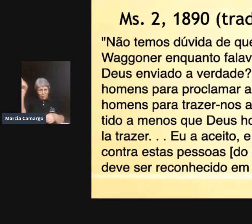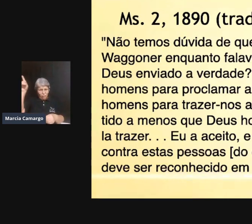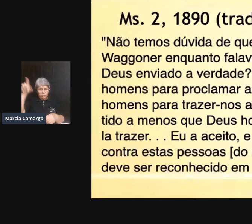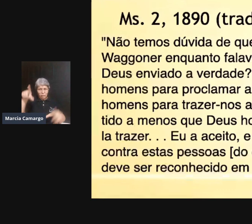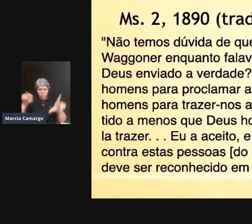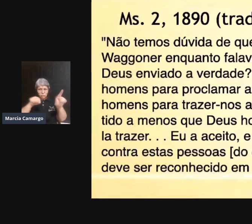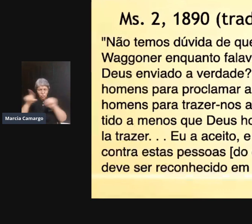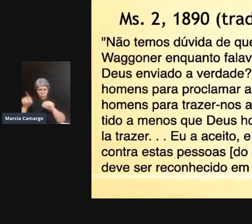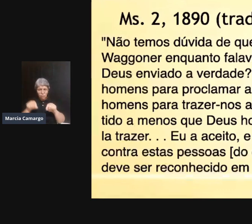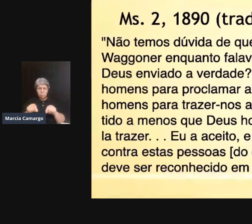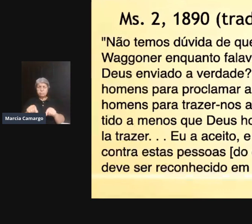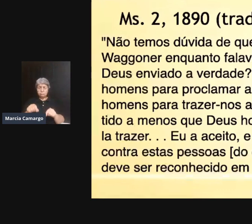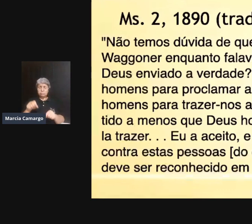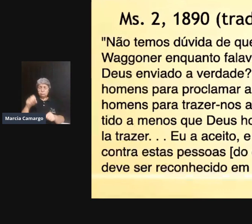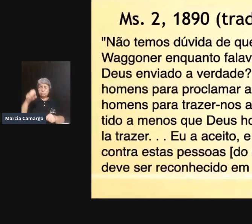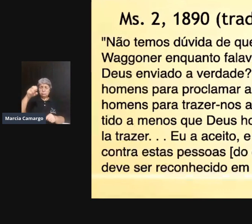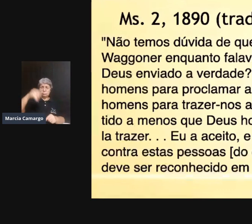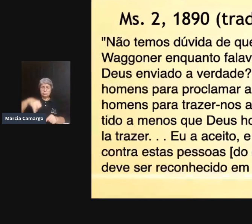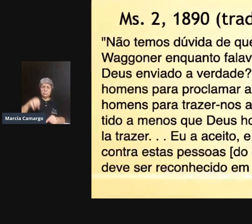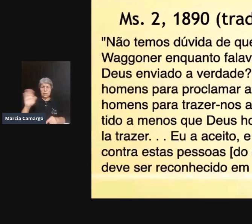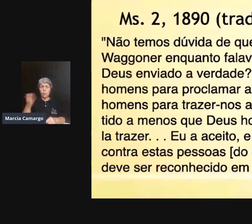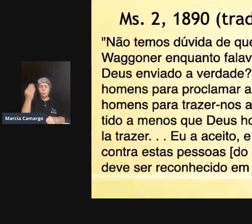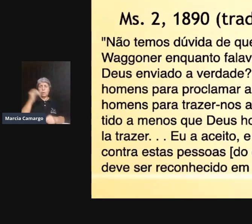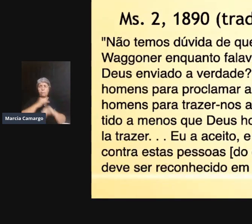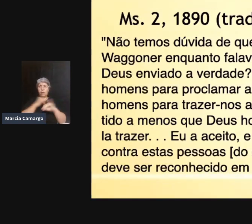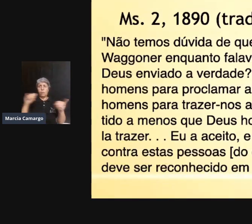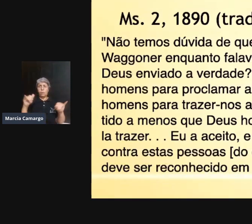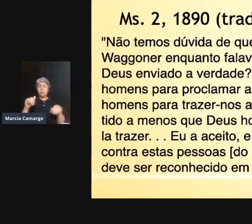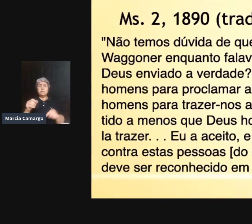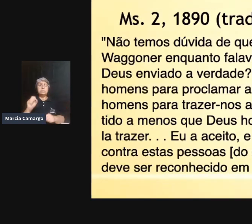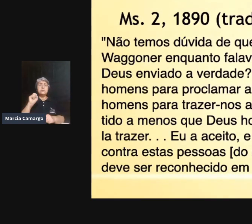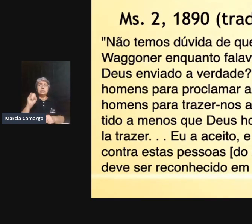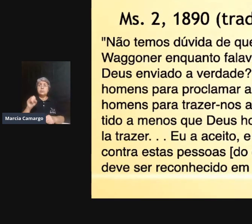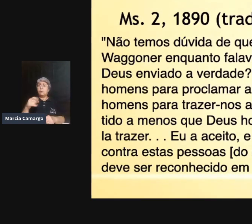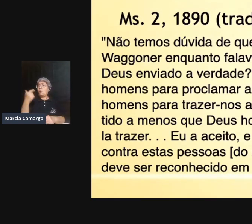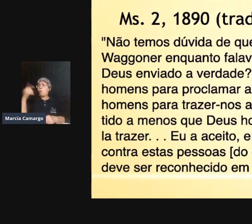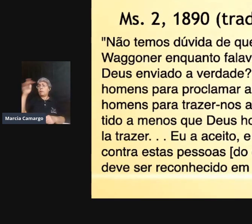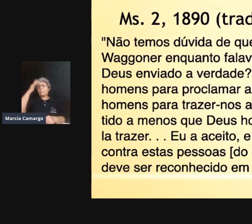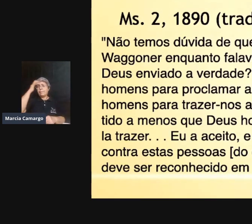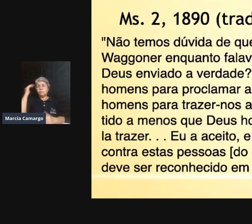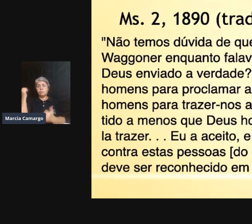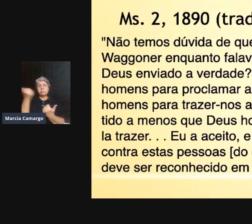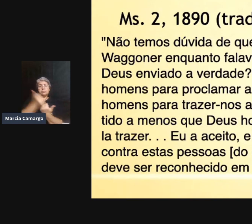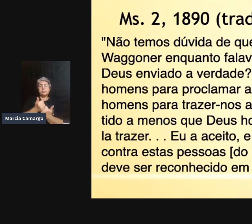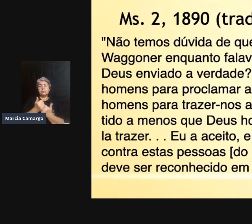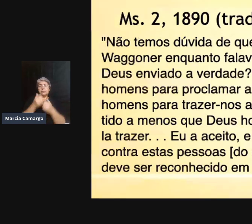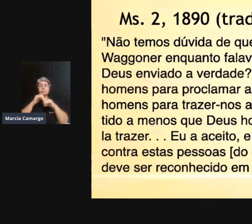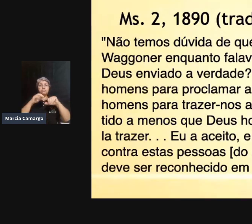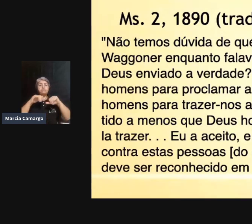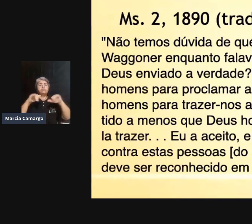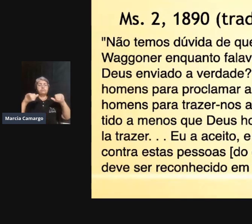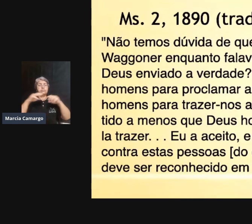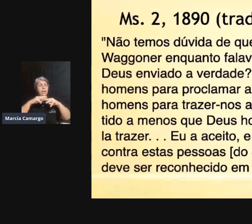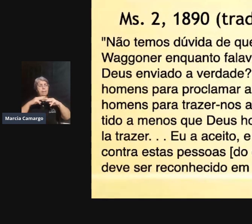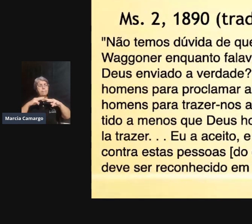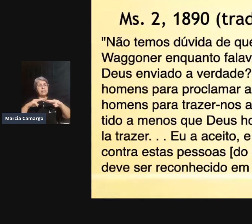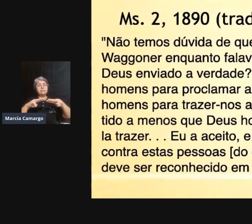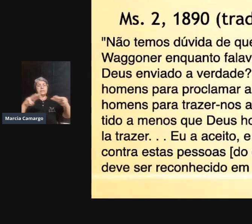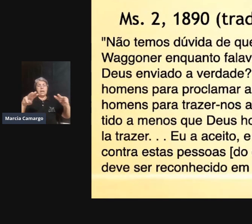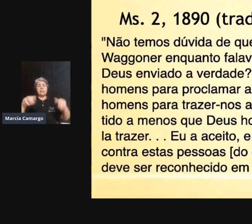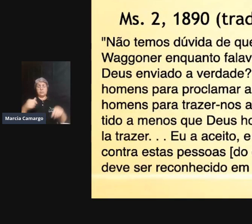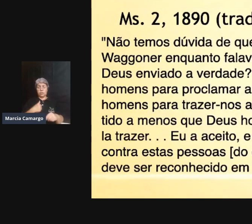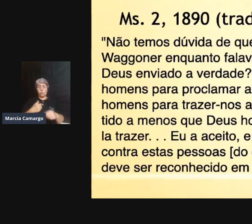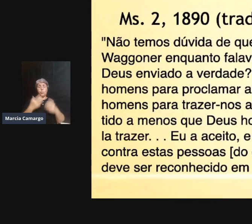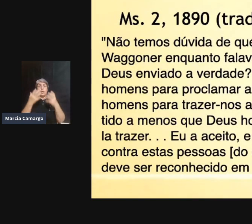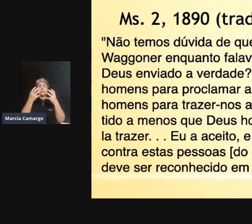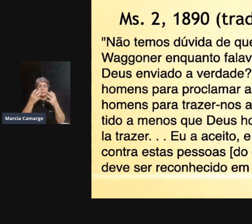verdade que não deveríamos ter tido, a menos que Deus houvesse enviado alguém para nos-la trazer. Eu a aceito e não